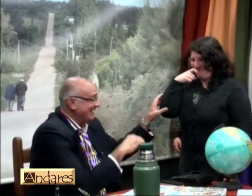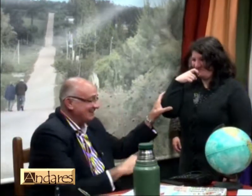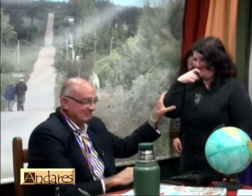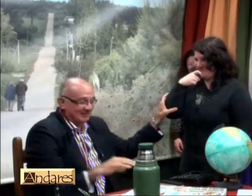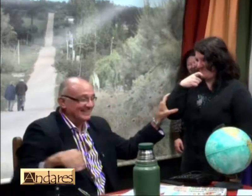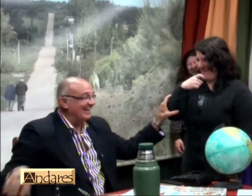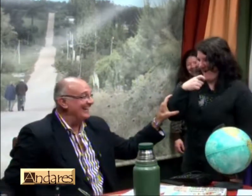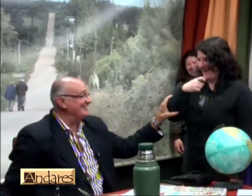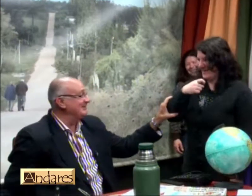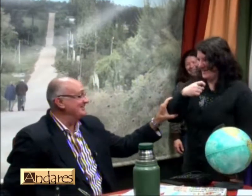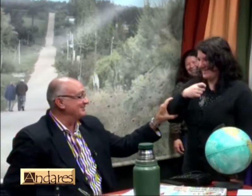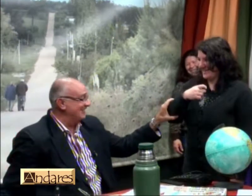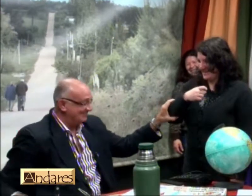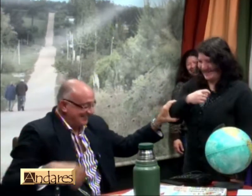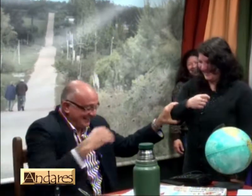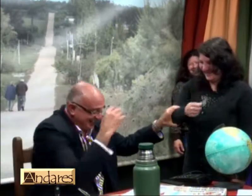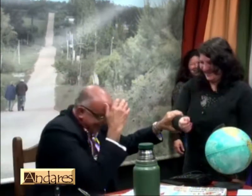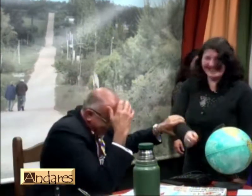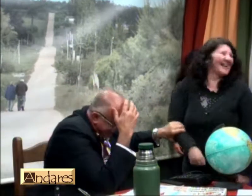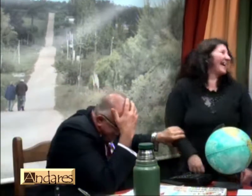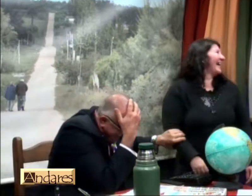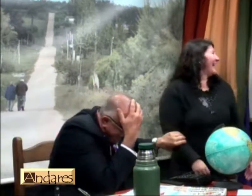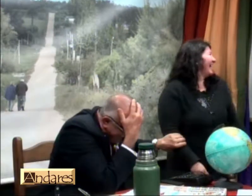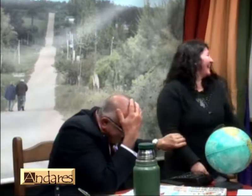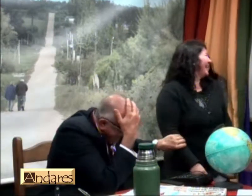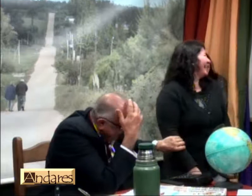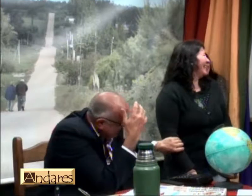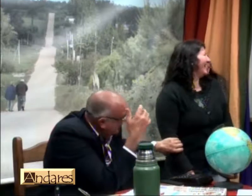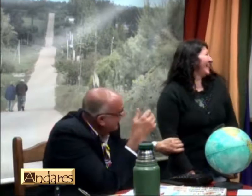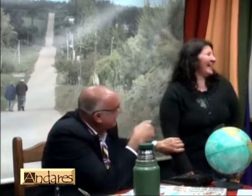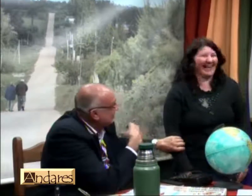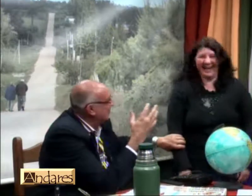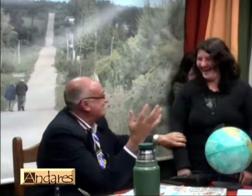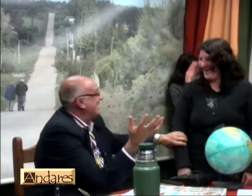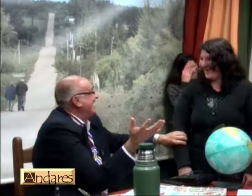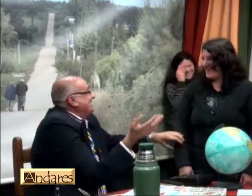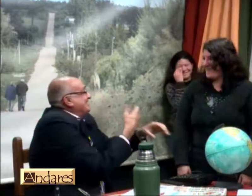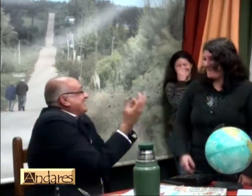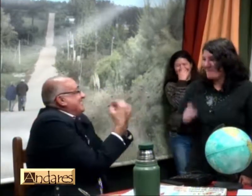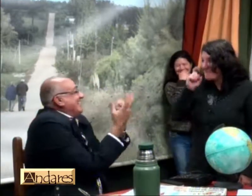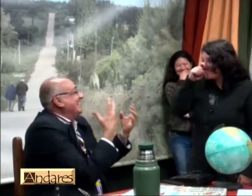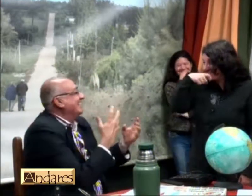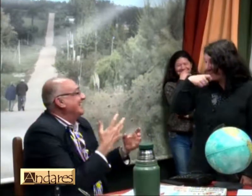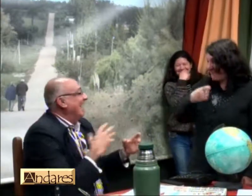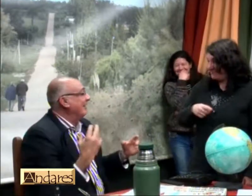Ponete acá adelante Me chico Me chico No lo sé A ver